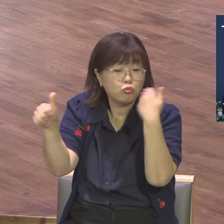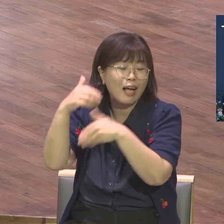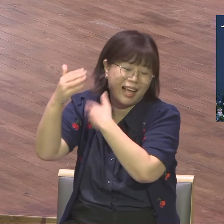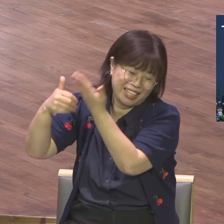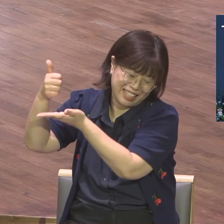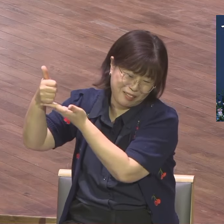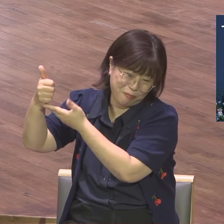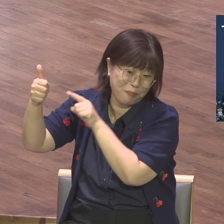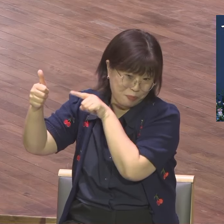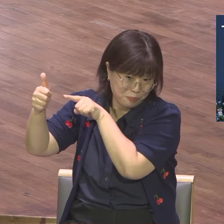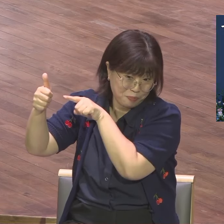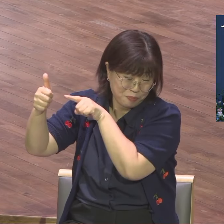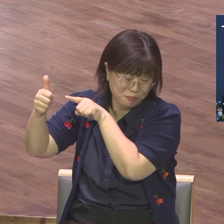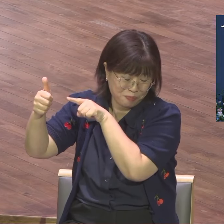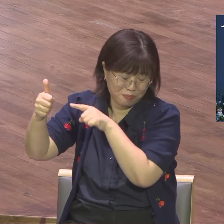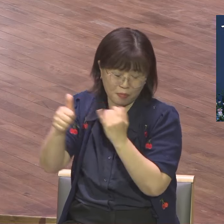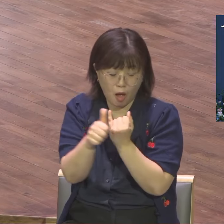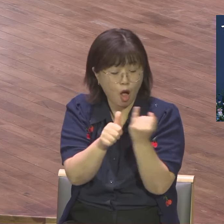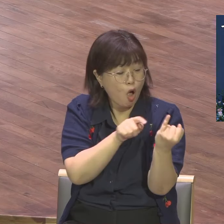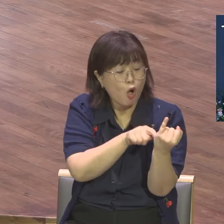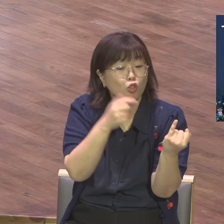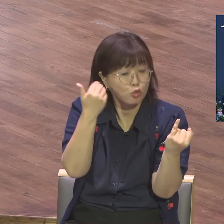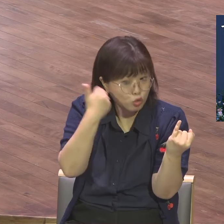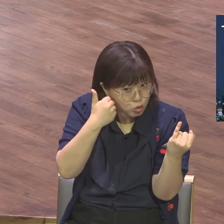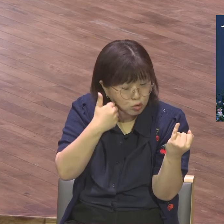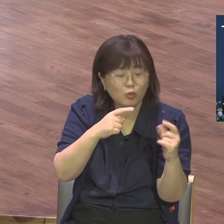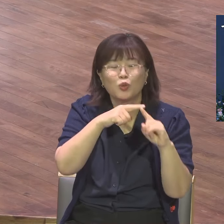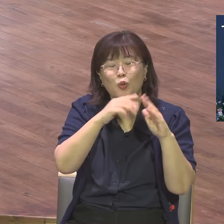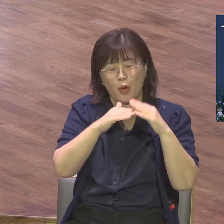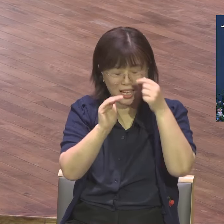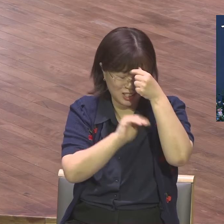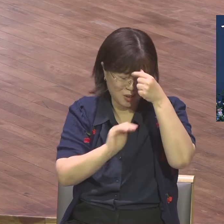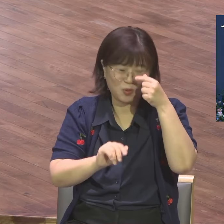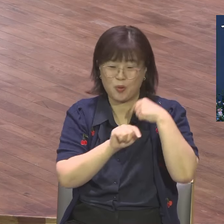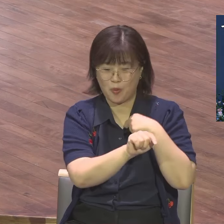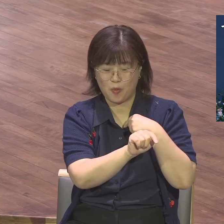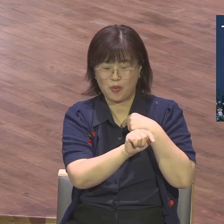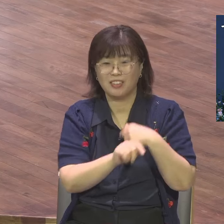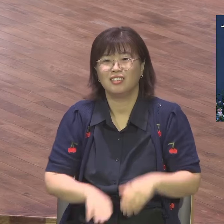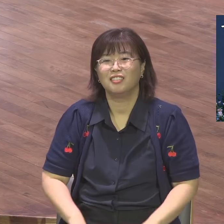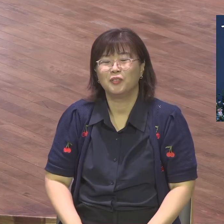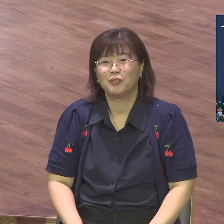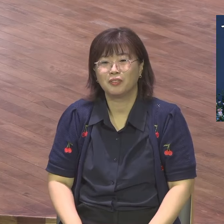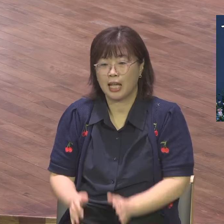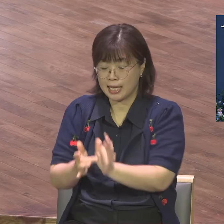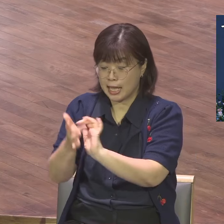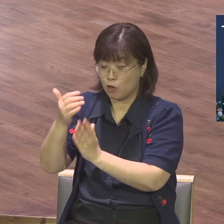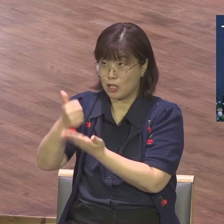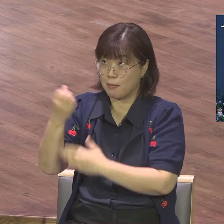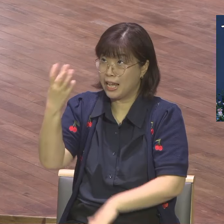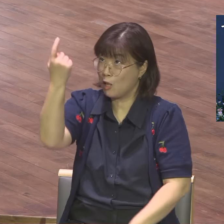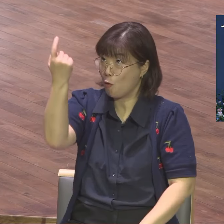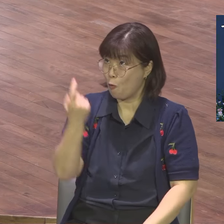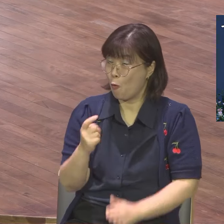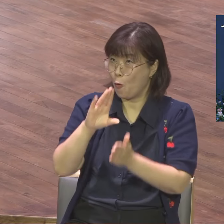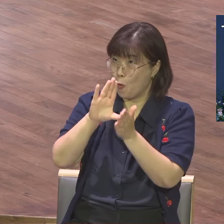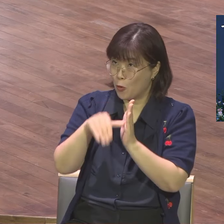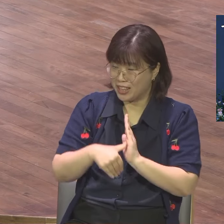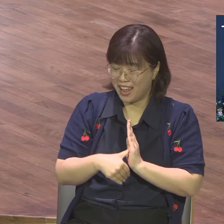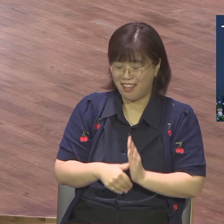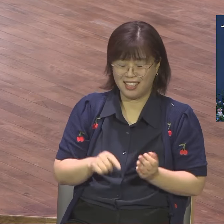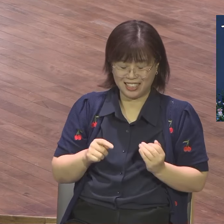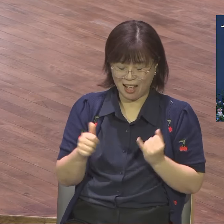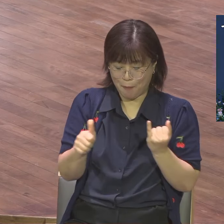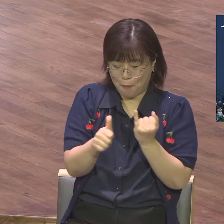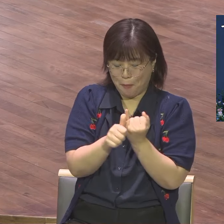예수님인데, 예수님이 다시 오실 때 우리가 뭐 해야 되느냐? 신랑을 당시에 맞이할 때